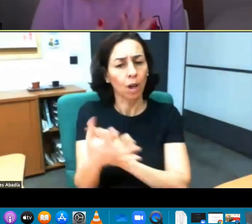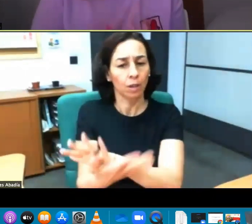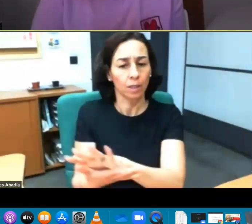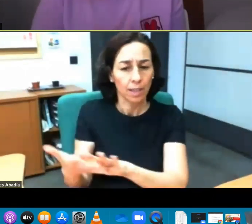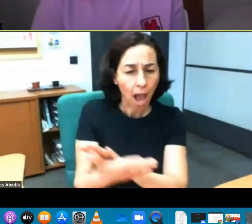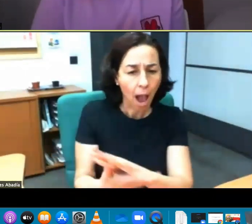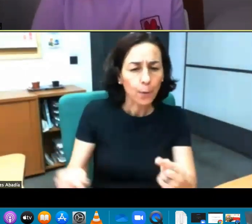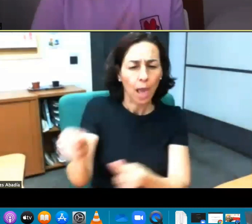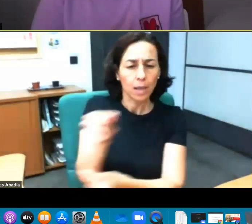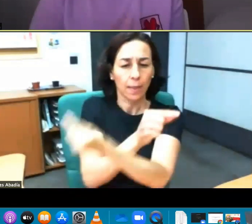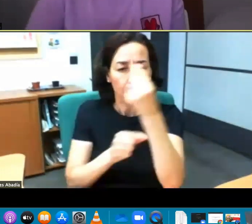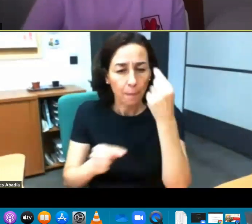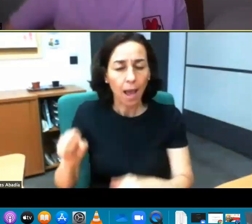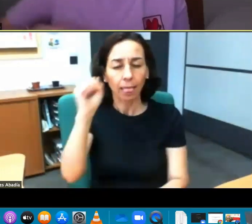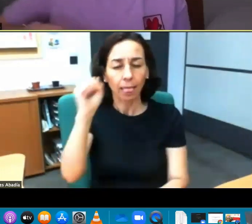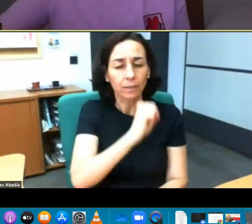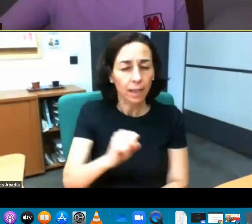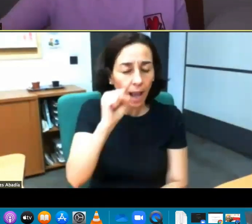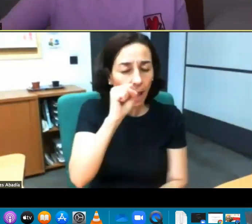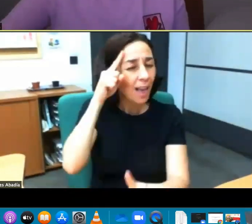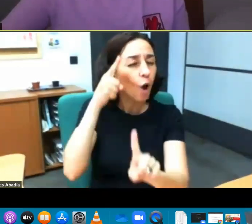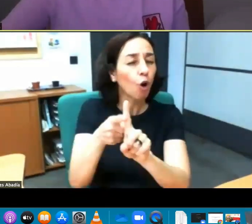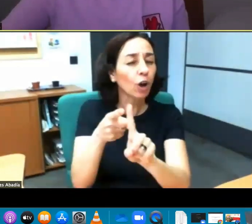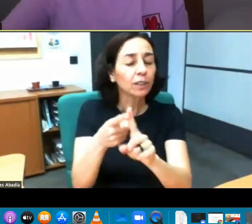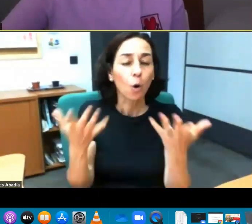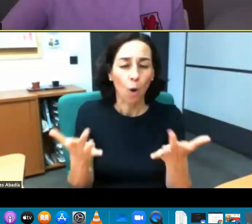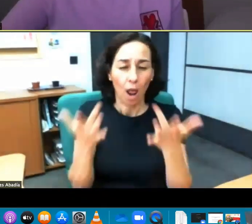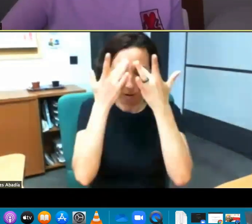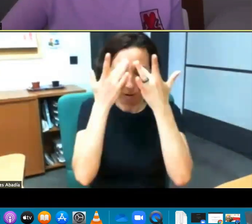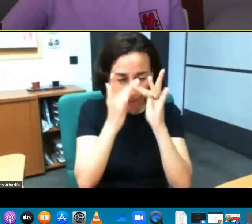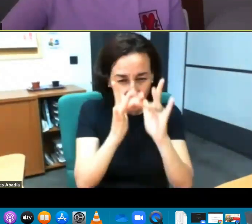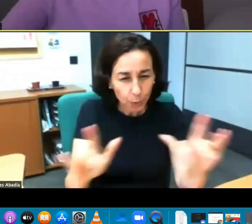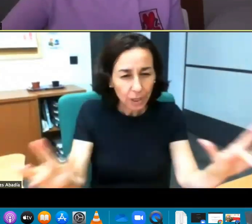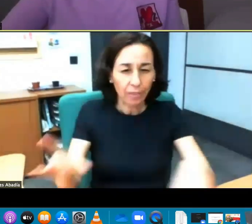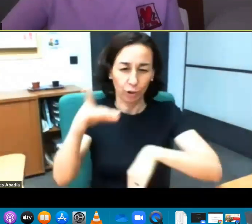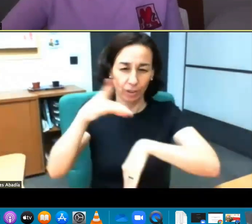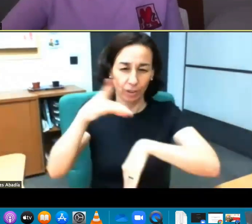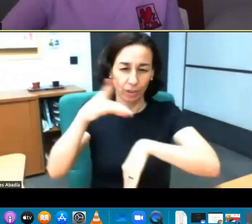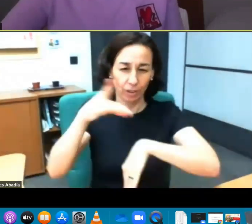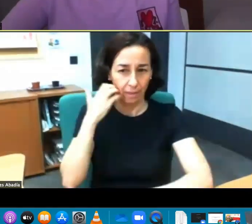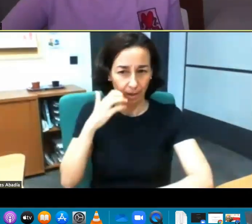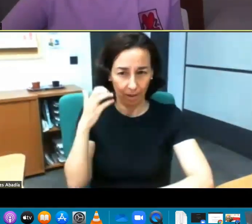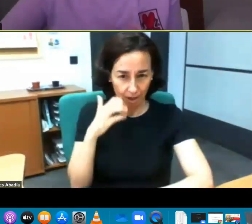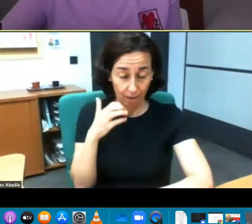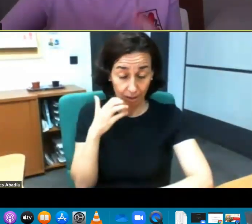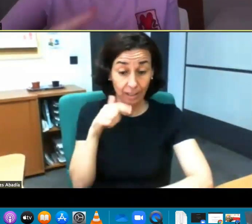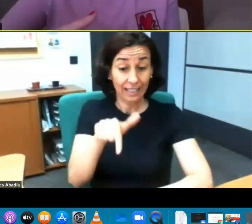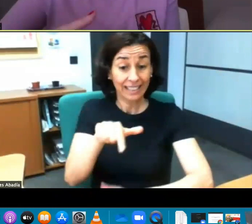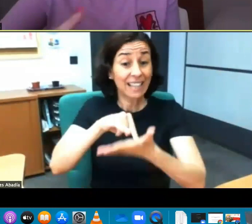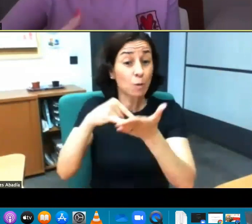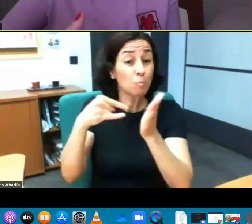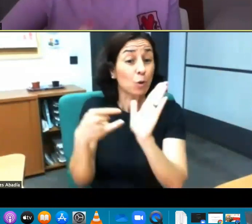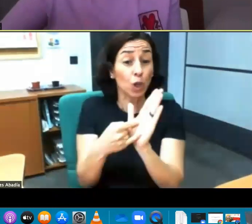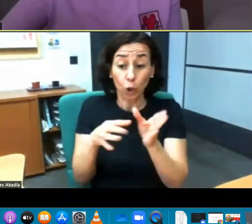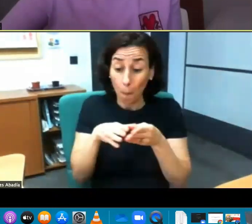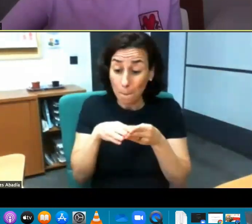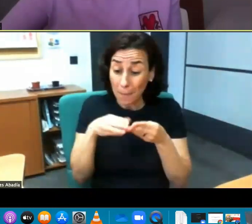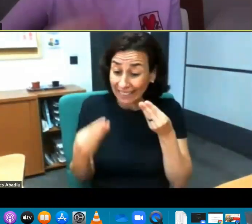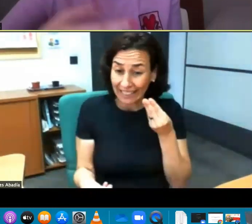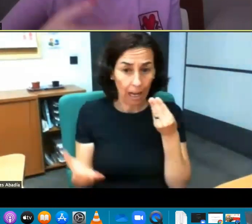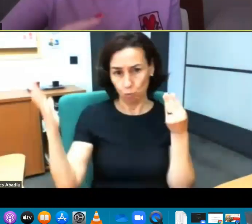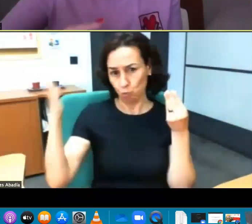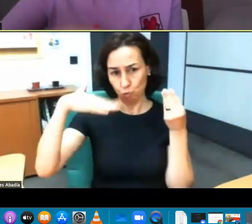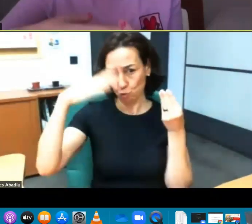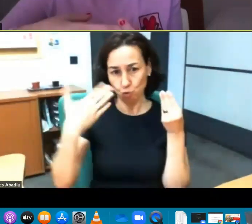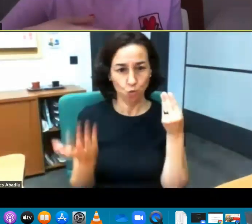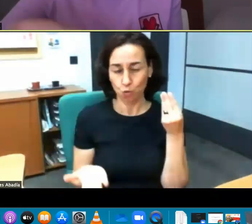por la sensibilización de las enfermedades raras. Para este proyecto no hay material como tal que